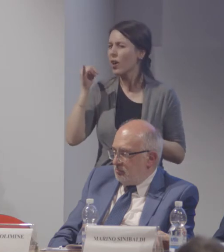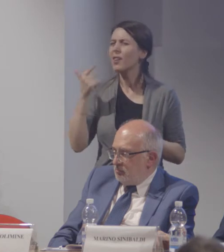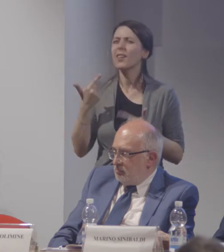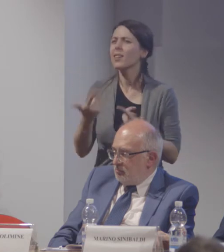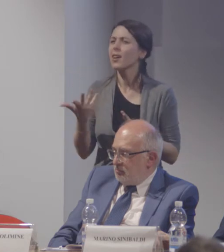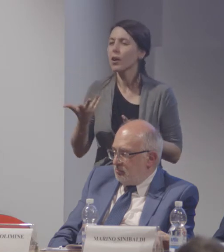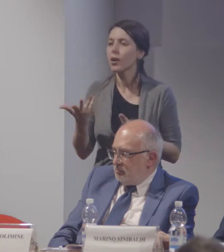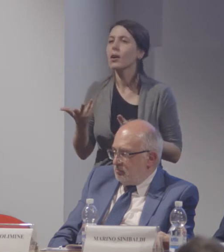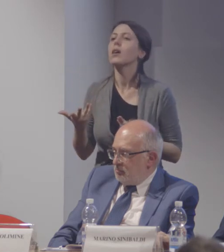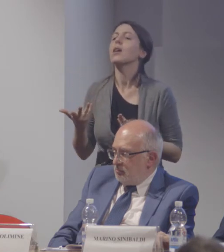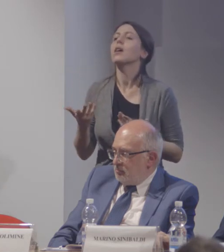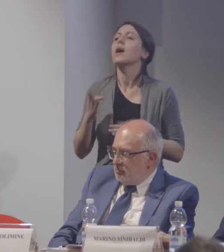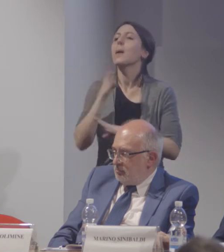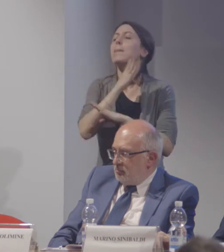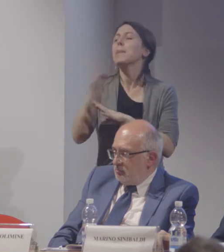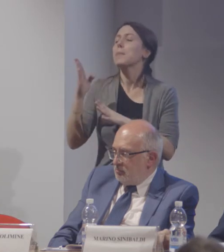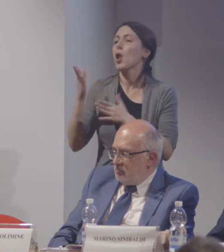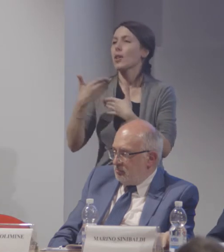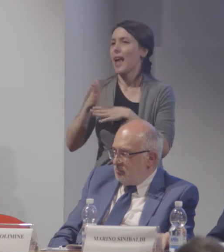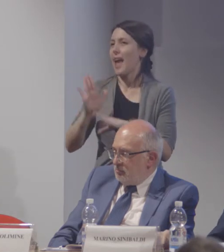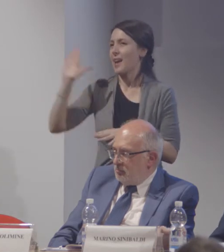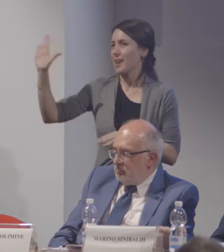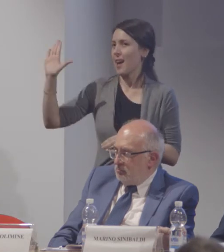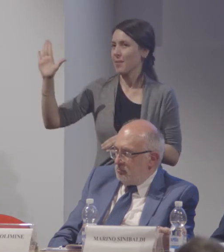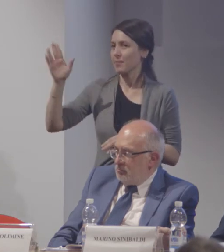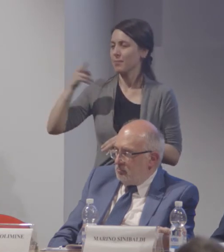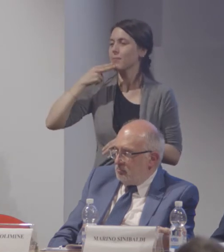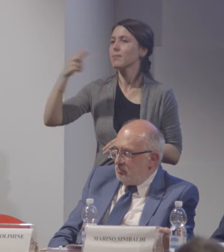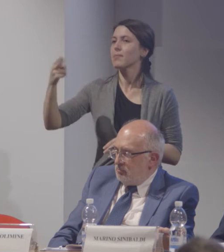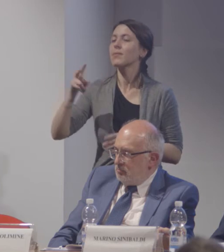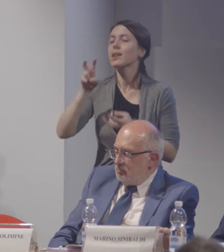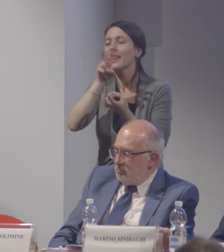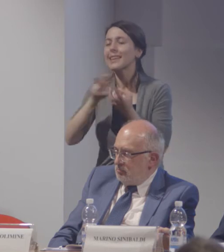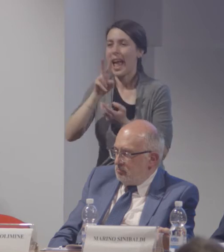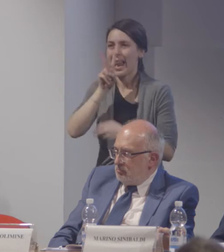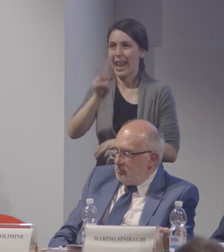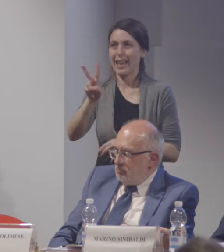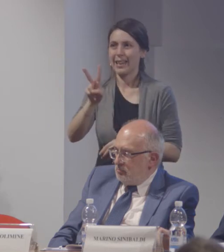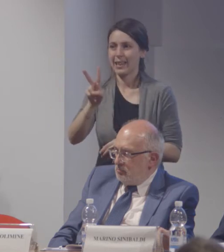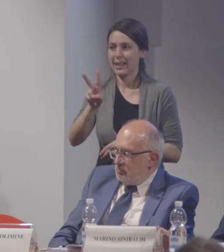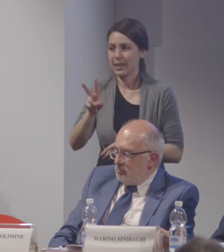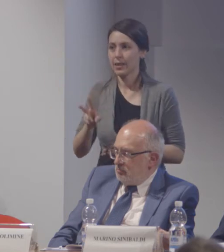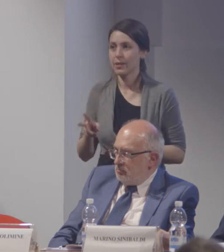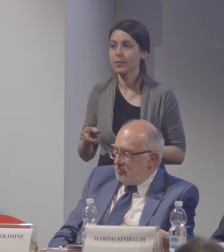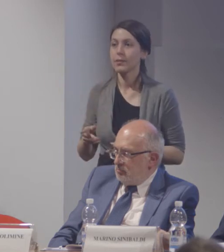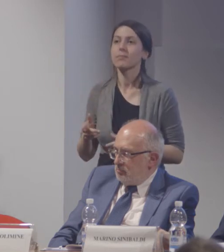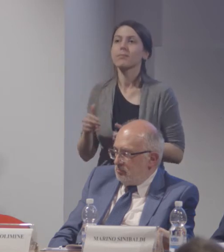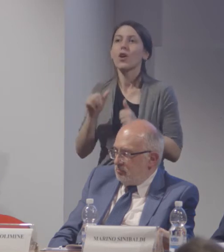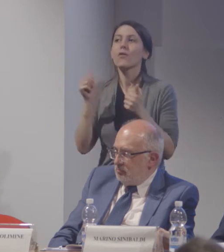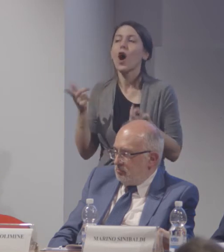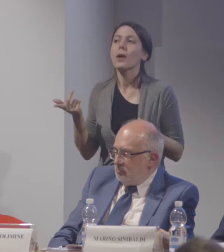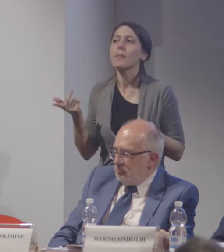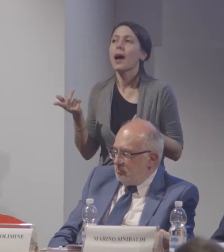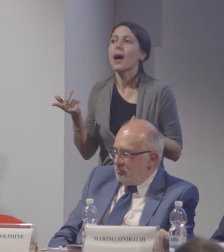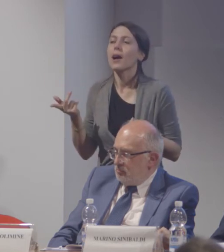la sezione della sua biblioteca dedicata ai dialetti, che di nuovo sottolinea la